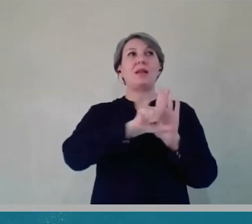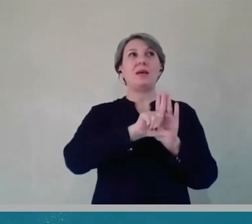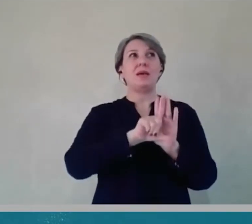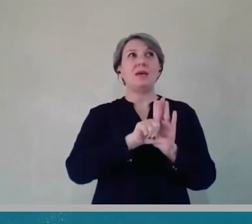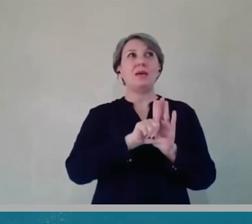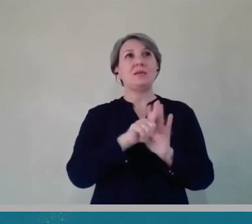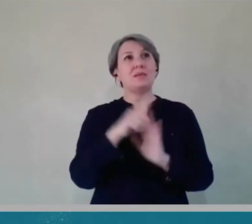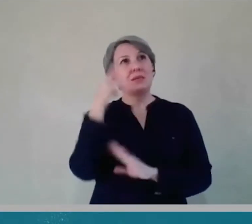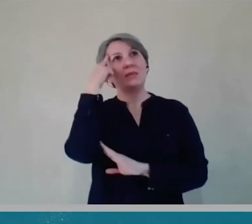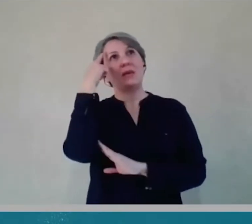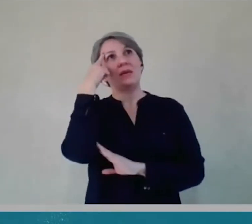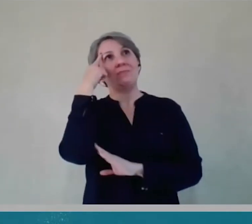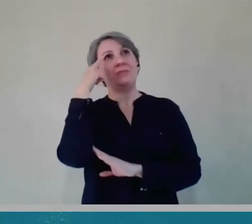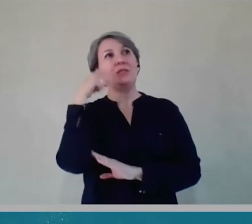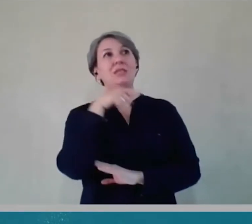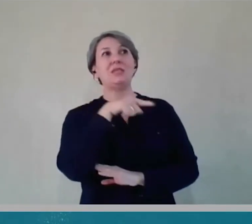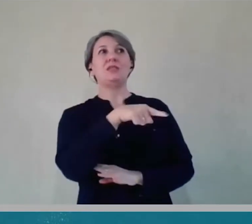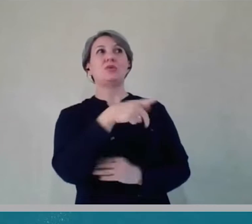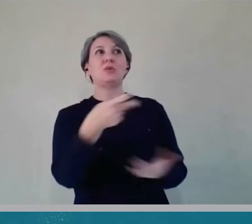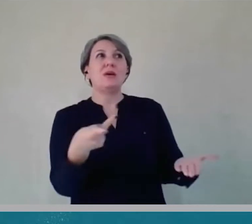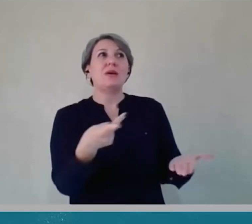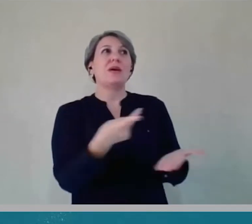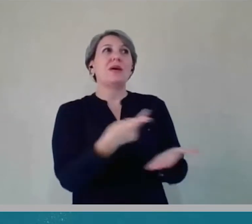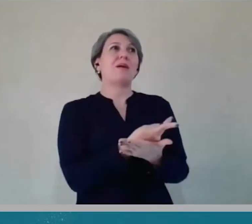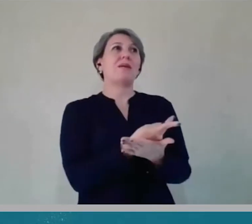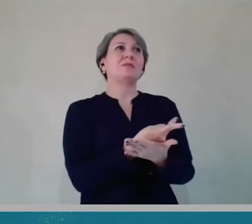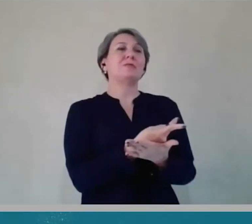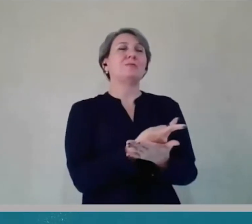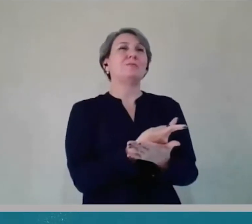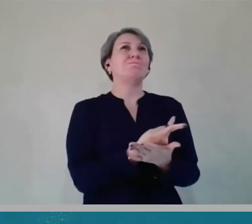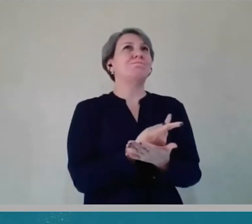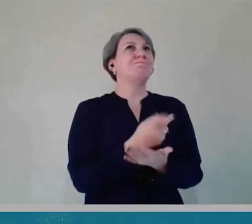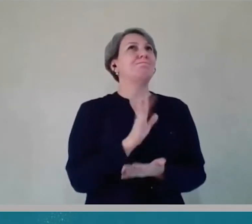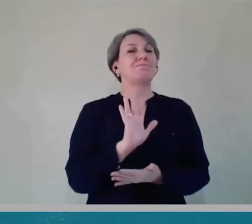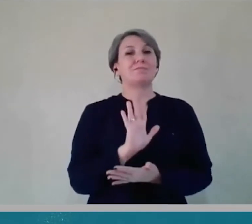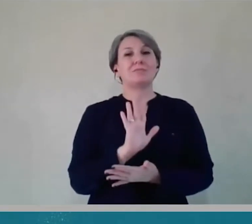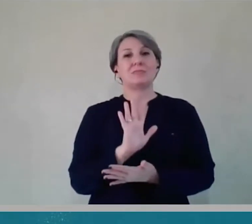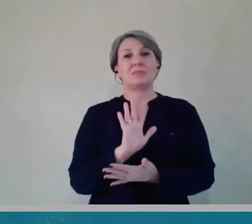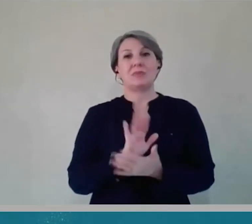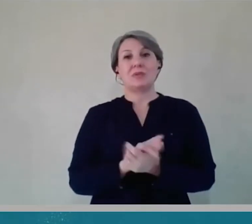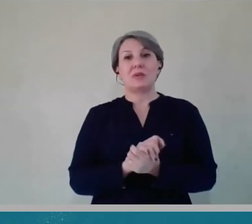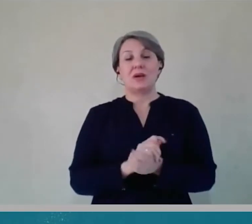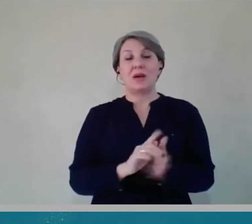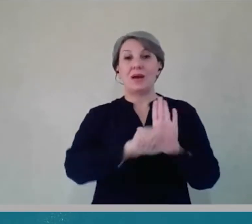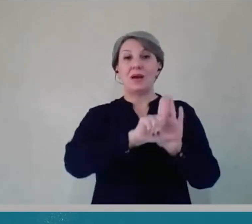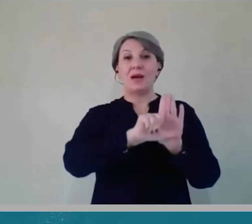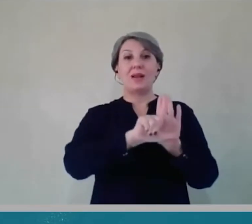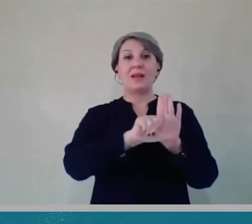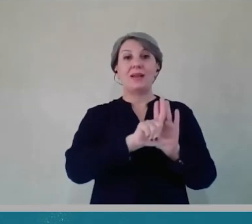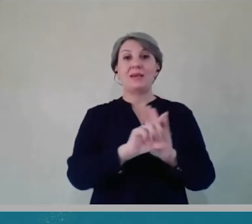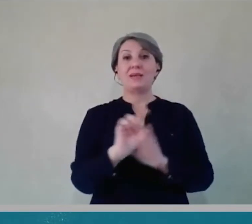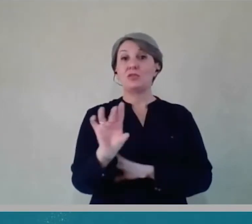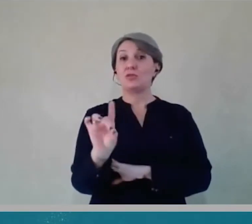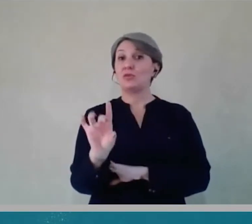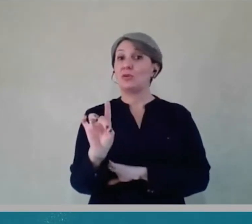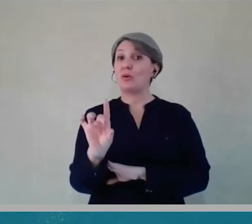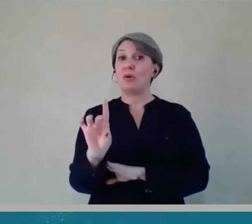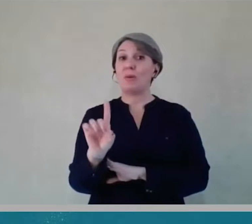fazer isso, a lei apenas amplifica, a lei amplia, a lei torna